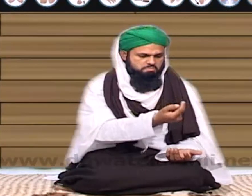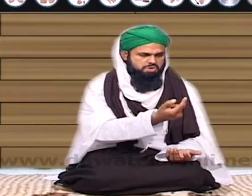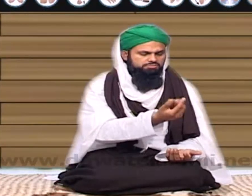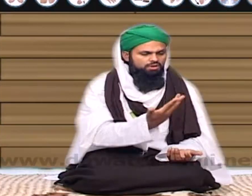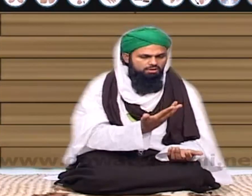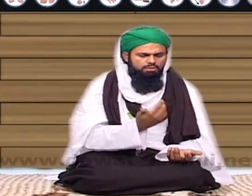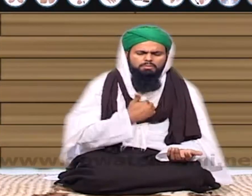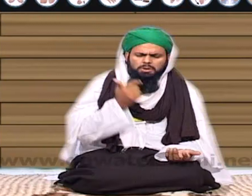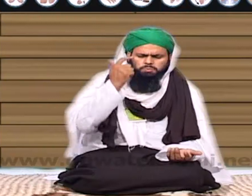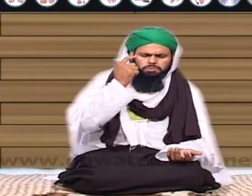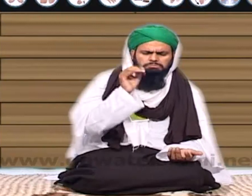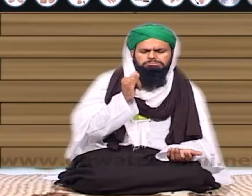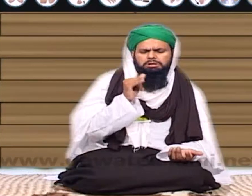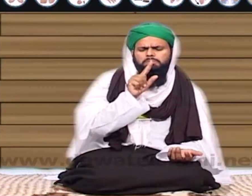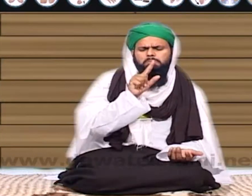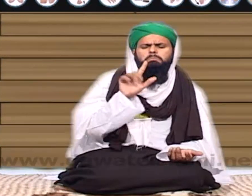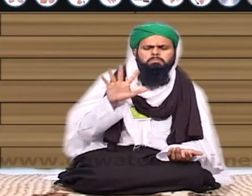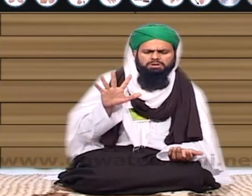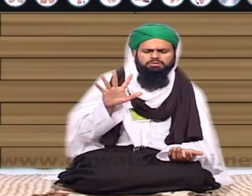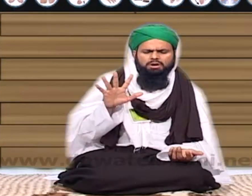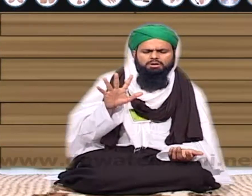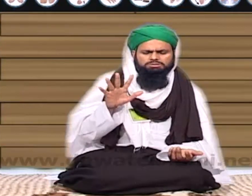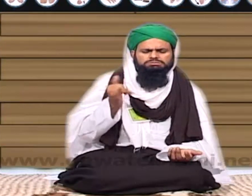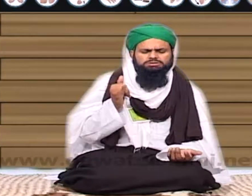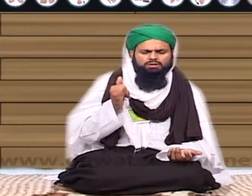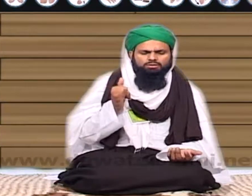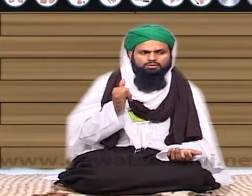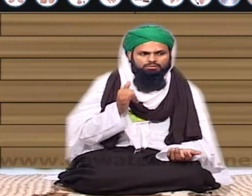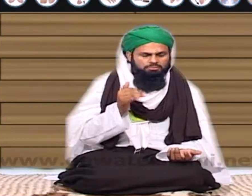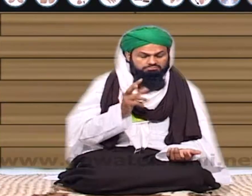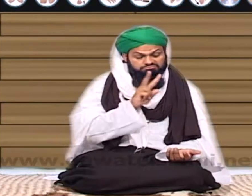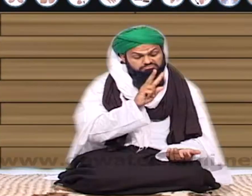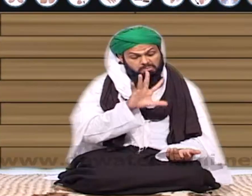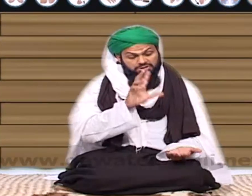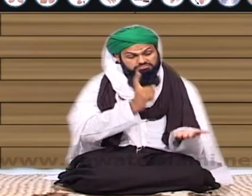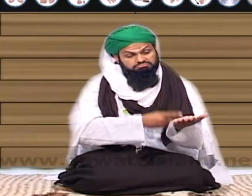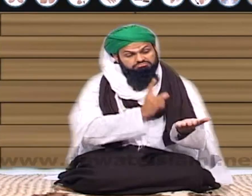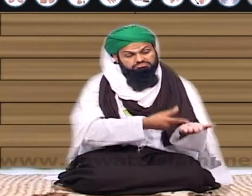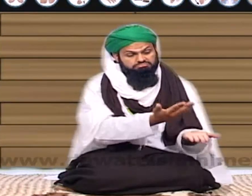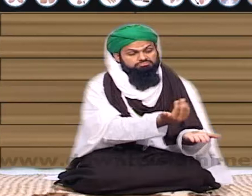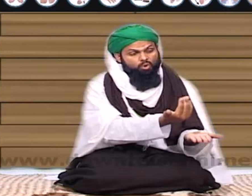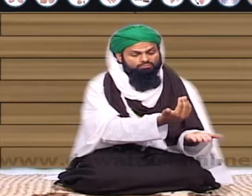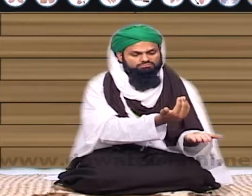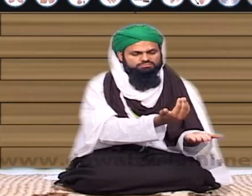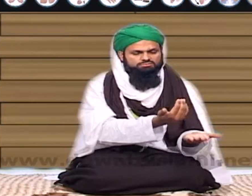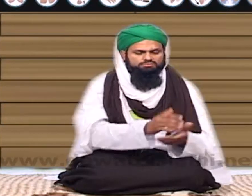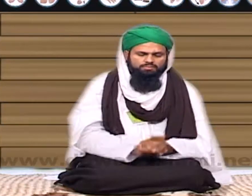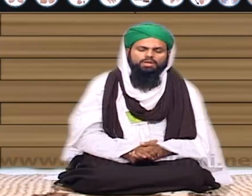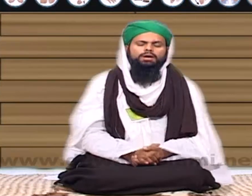روپے کرایہ ہوگا، آپ نے سوچا تھا کہ 15 ٹھیک ہے واجبی 15 دے دیں، اور وہ پھر اکڑ کے کھڑا ہو جاتا۔ تو ویسے بھی جو بھی